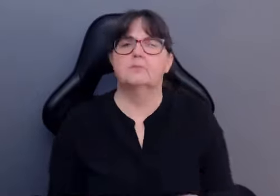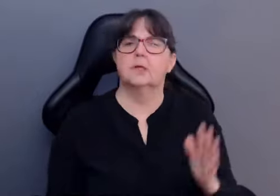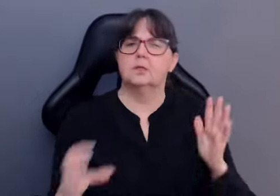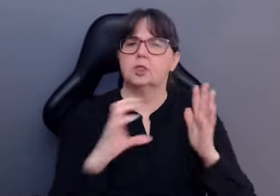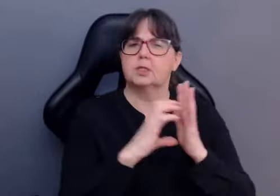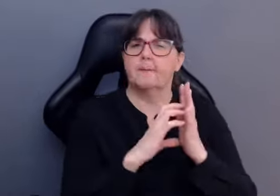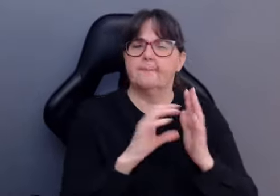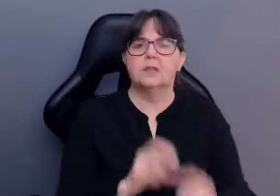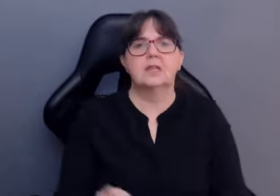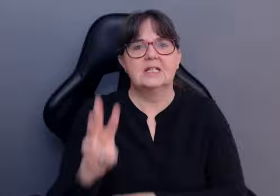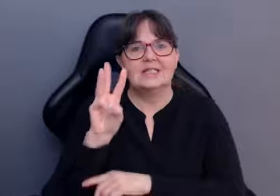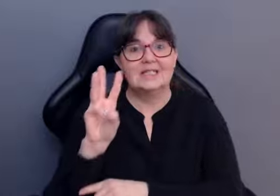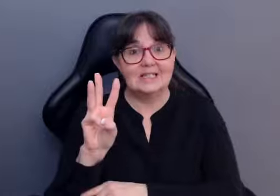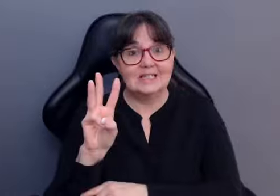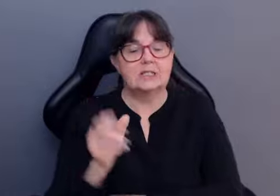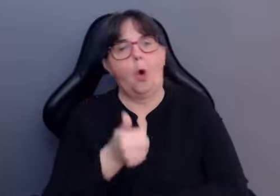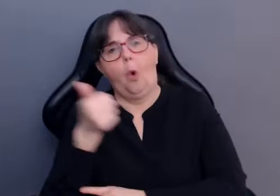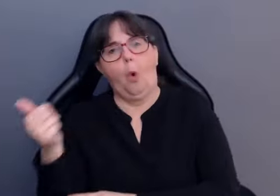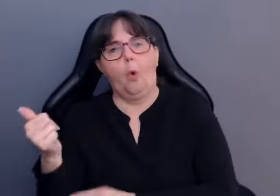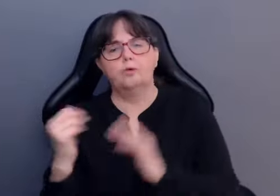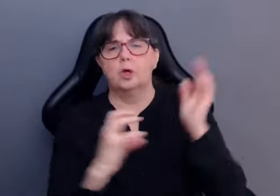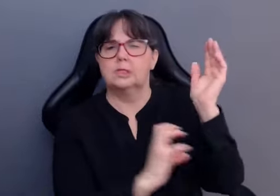Chapitre 6. Autres dispositions.